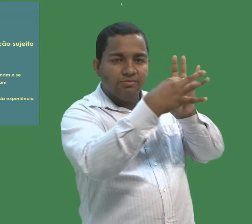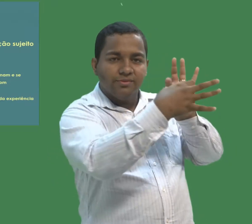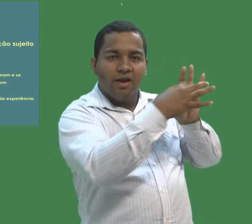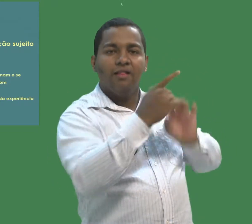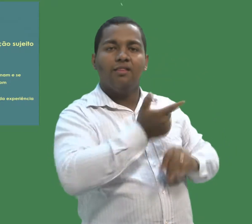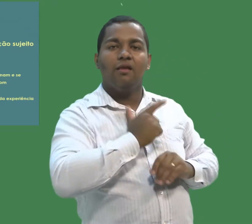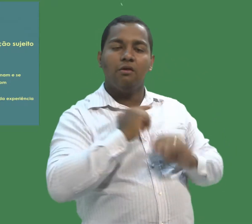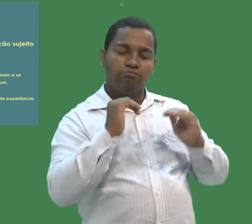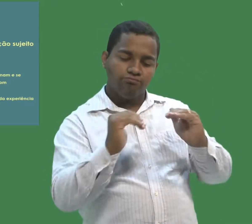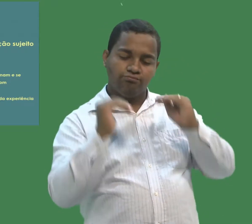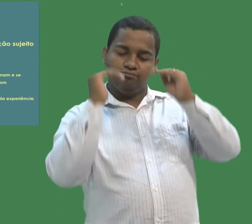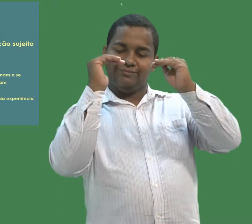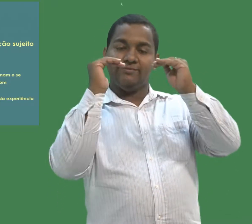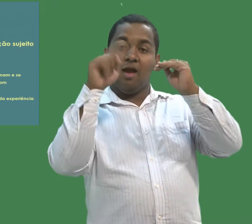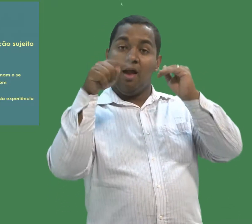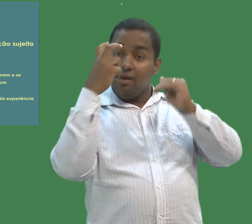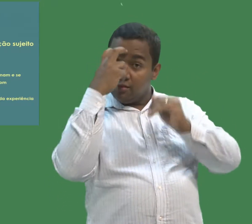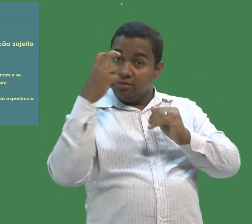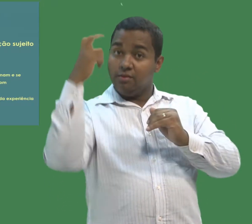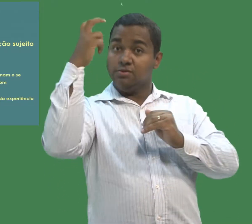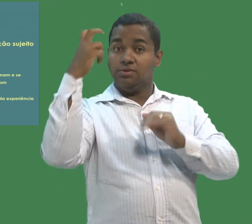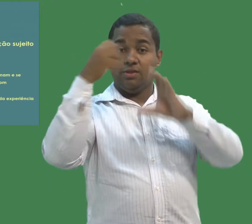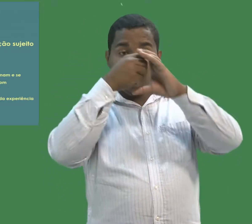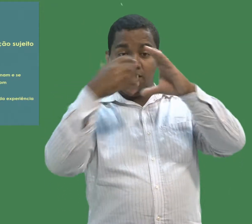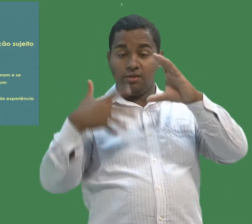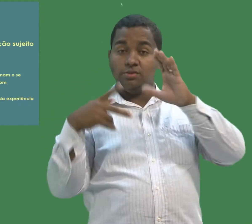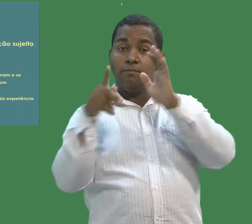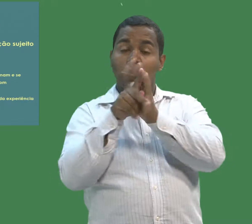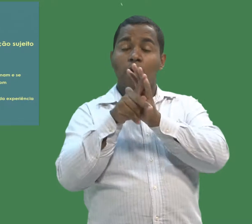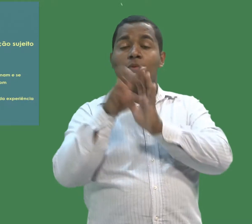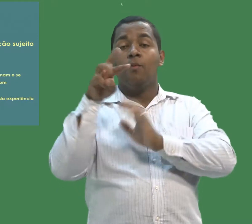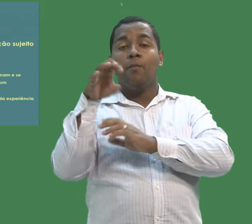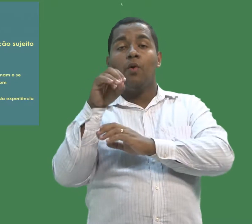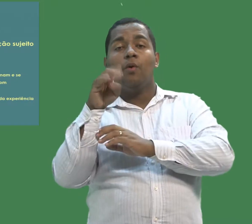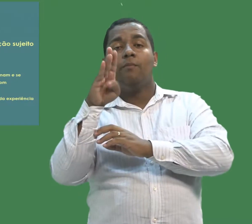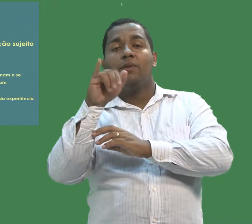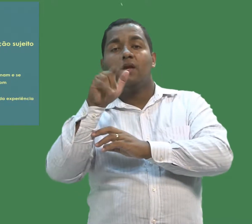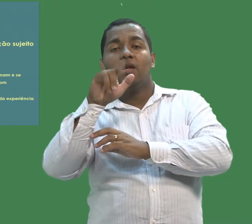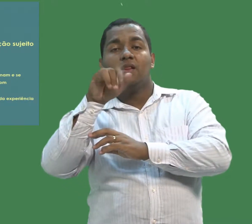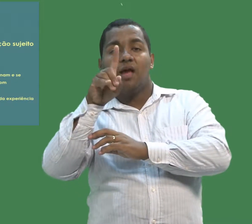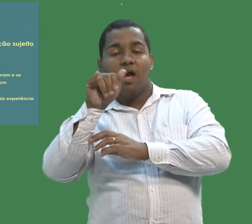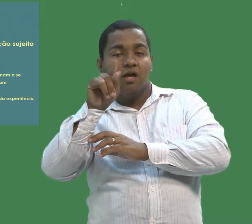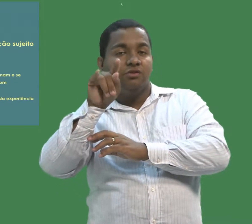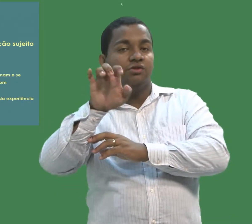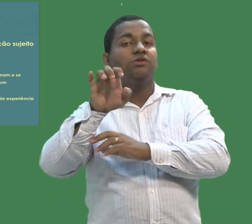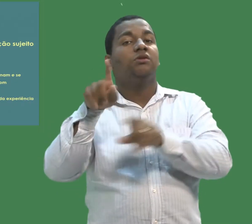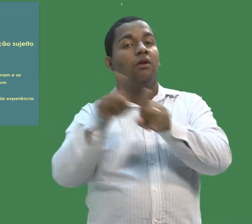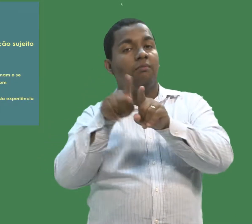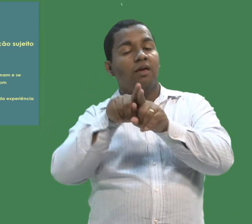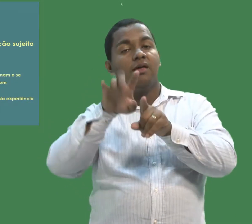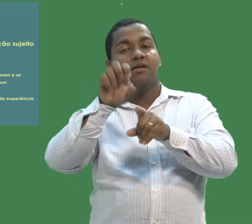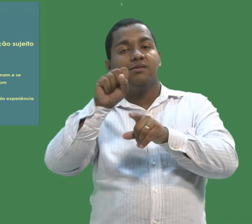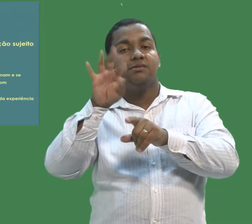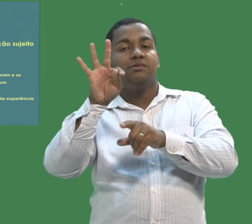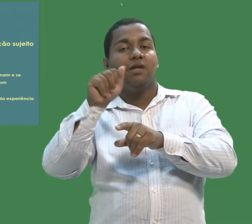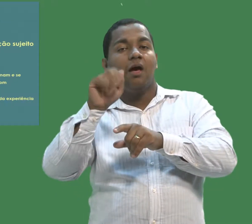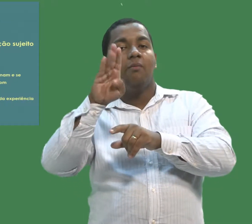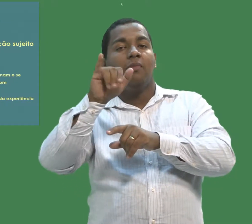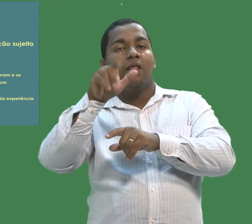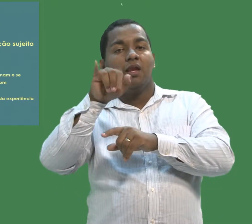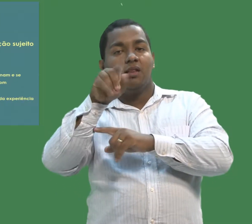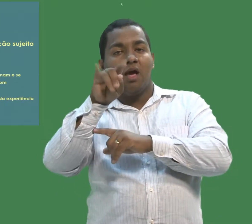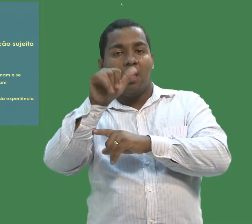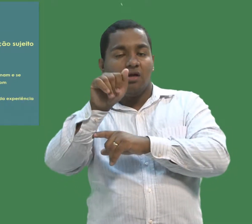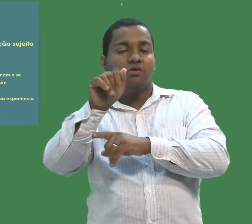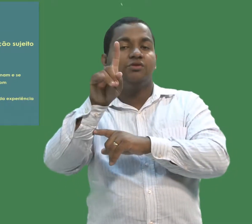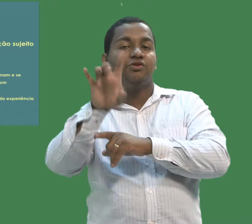atingir estágios da inteligência com características de mobilidade e de estabilidade. Temos também a inteligência mais